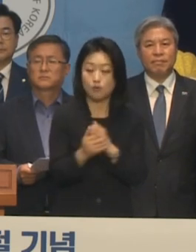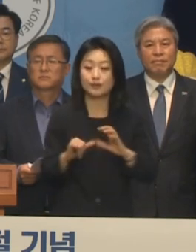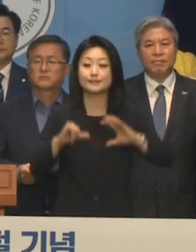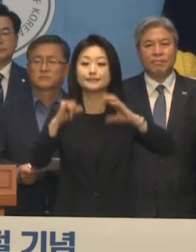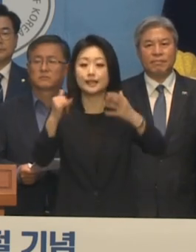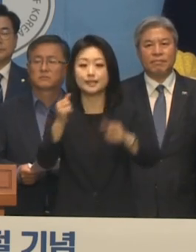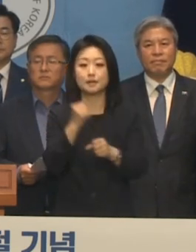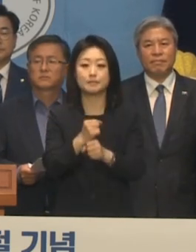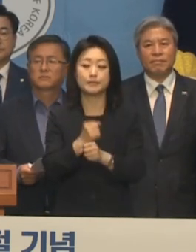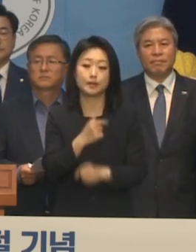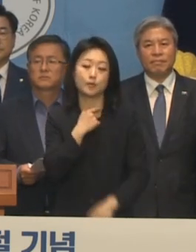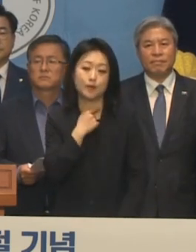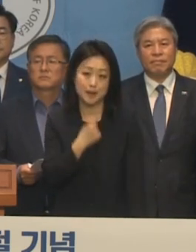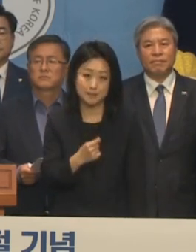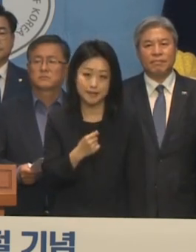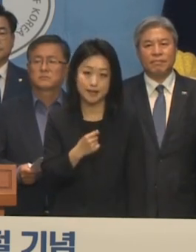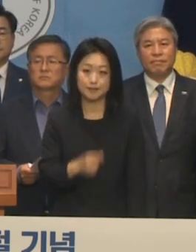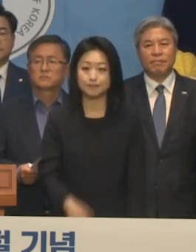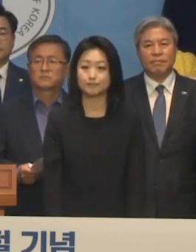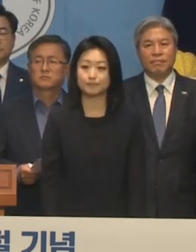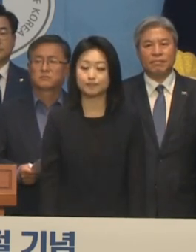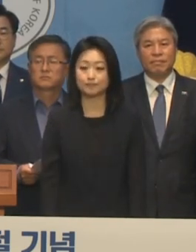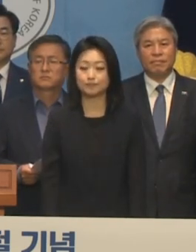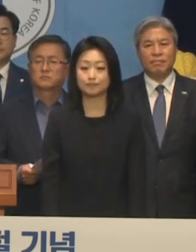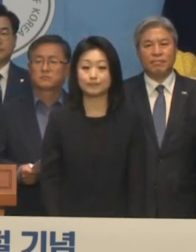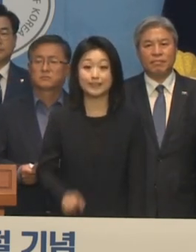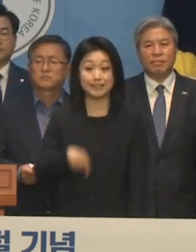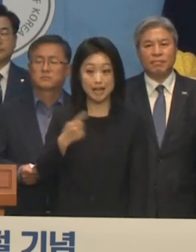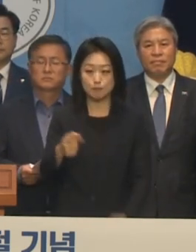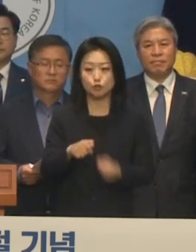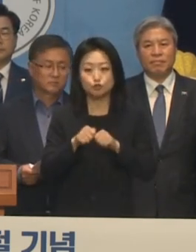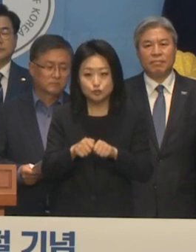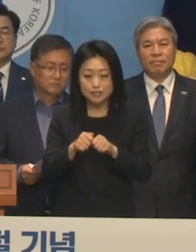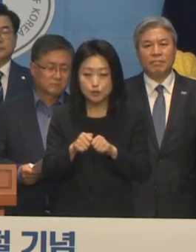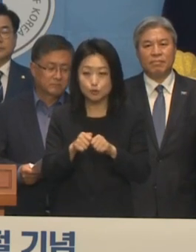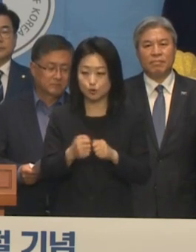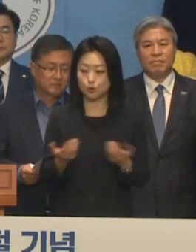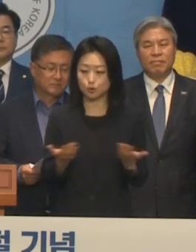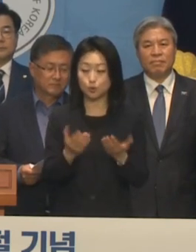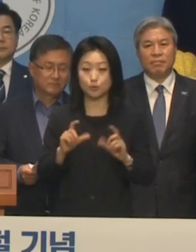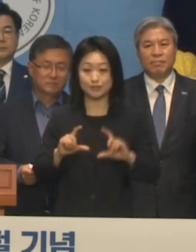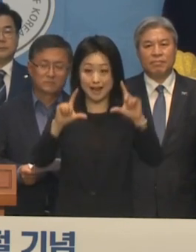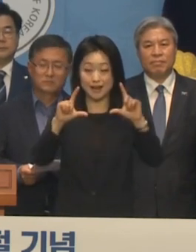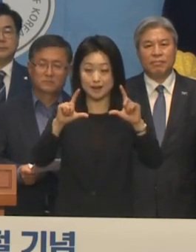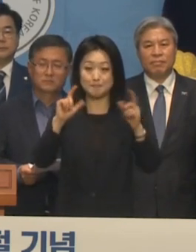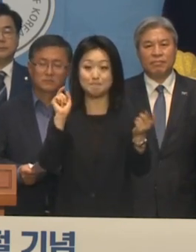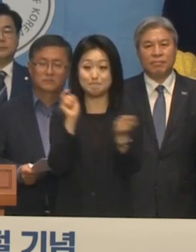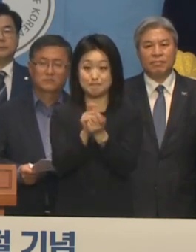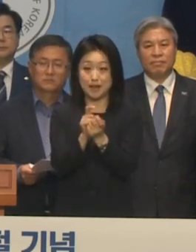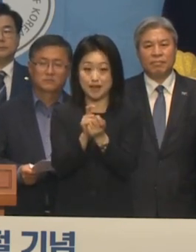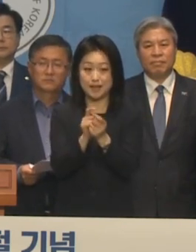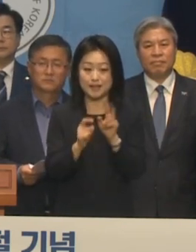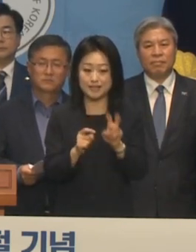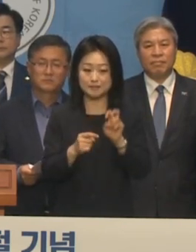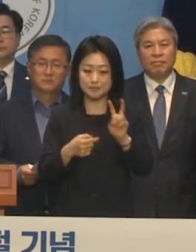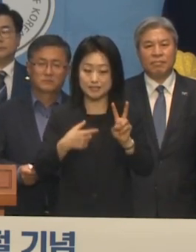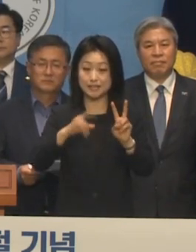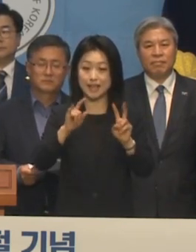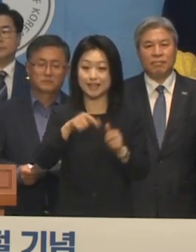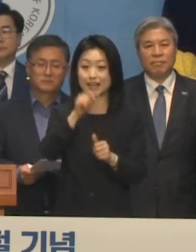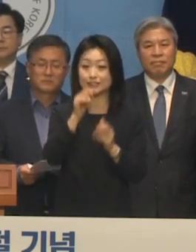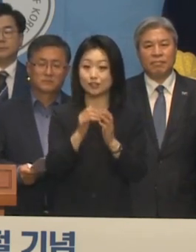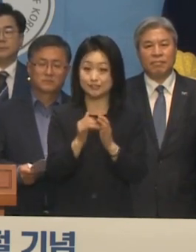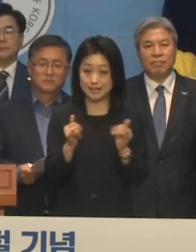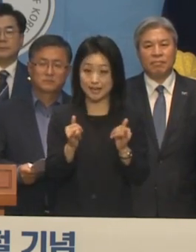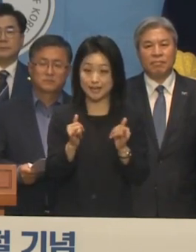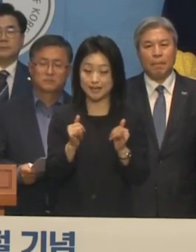만들어 가겠습니다. 다음 의원님들께서 좀 더 우리 노동절을 맞아 이 22대